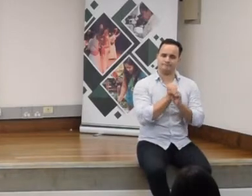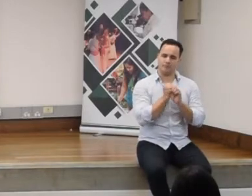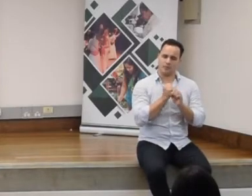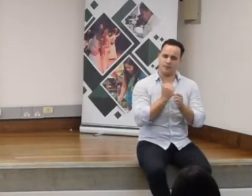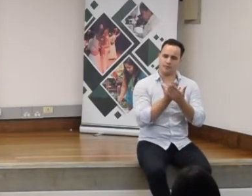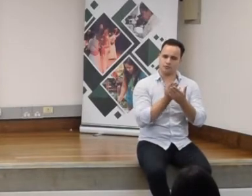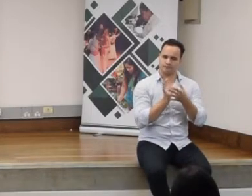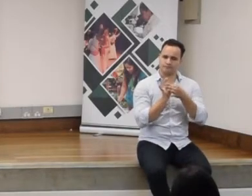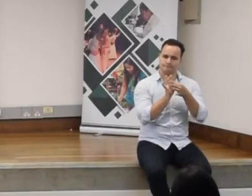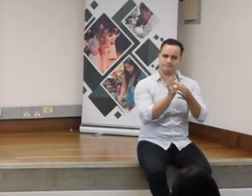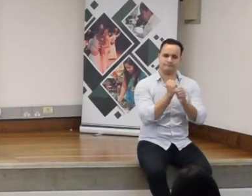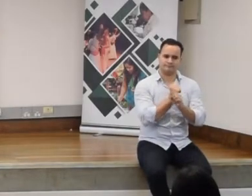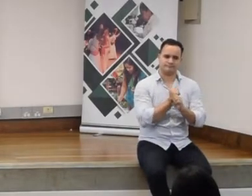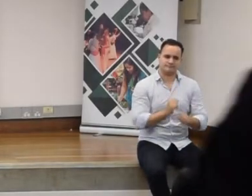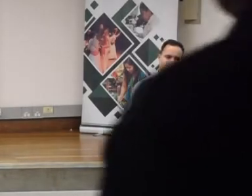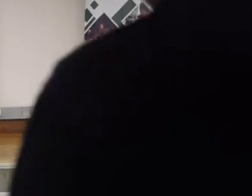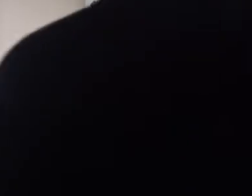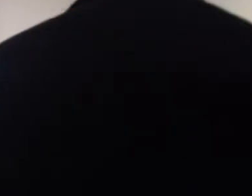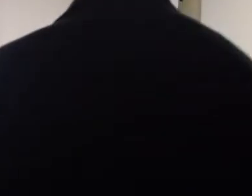¿Alguien más?